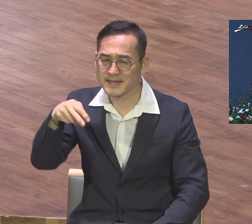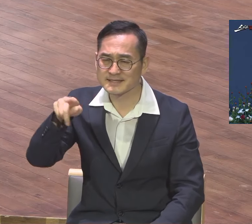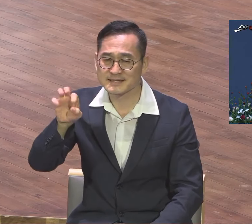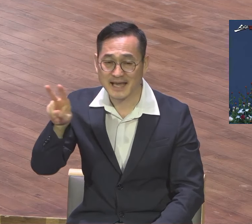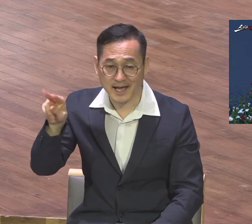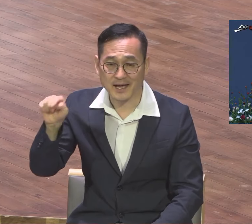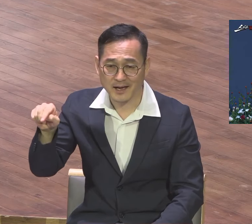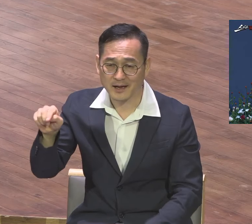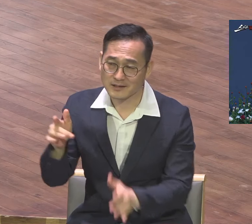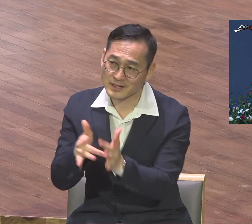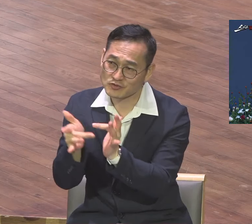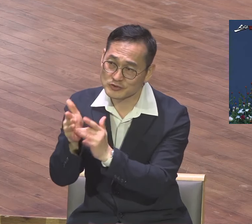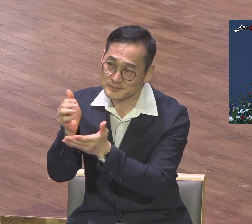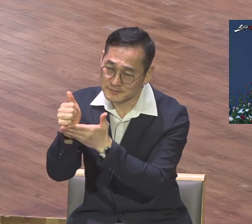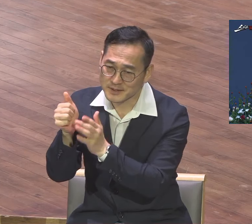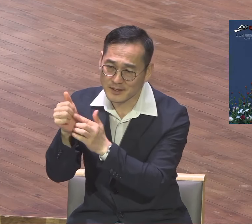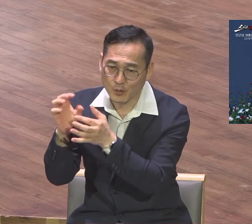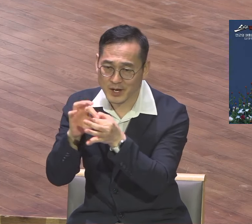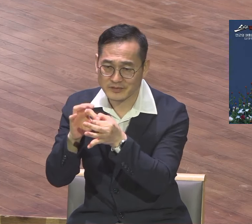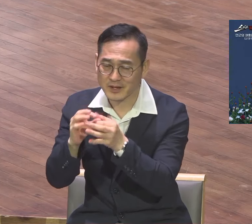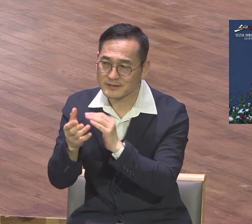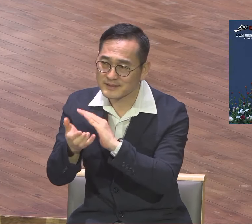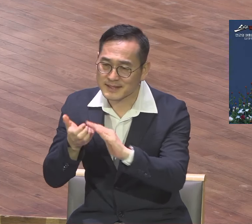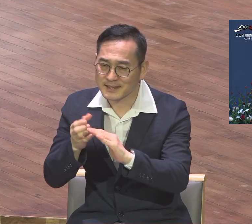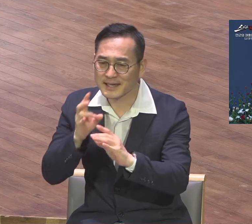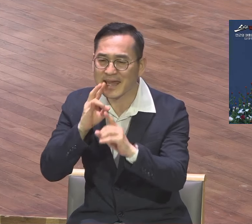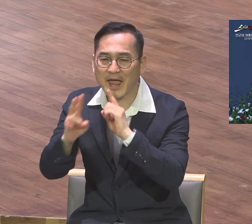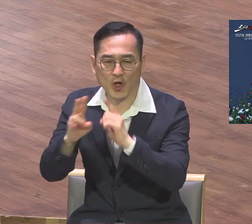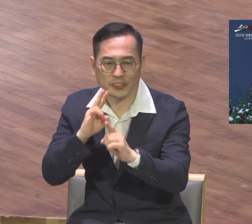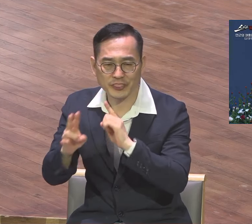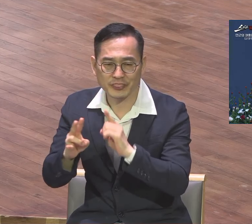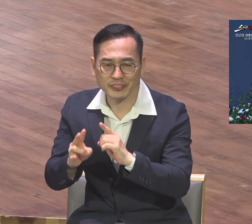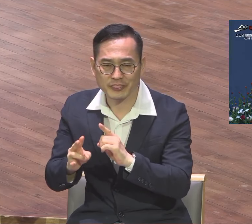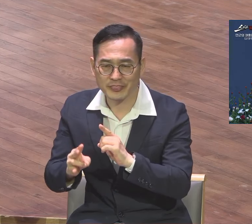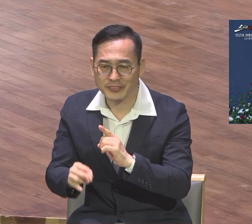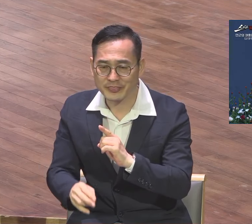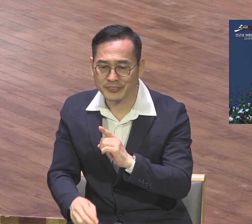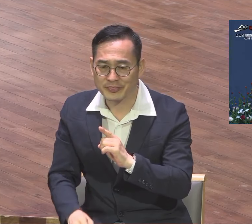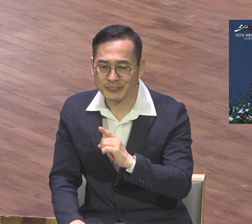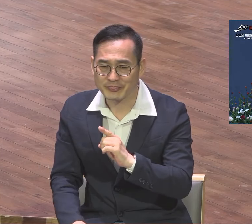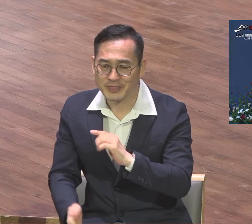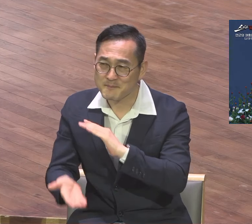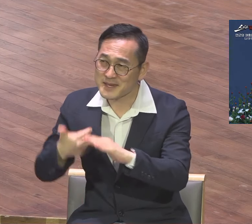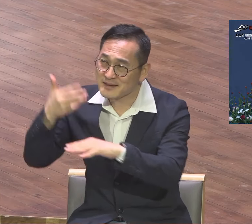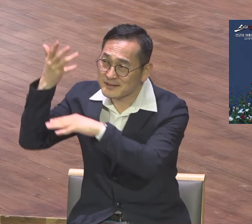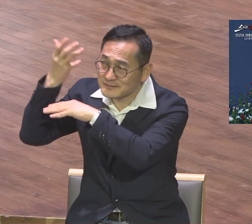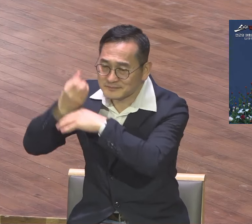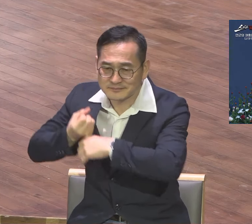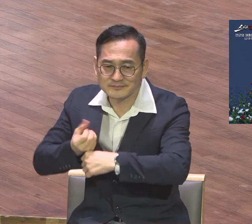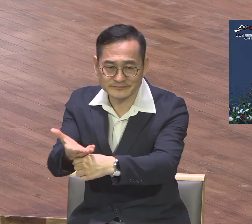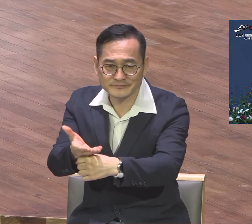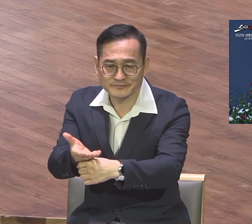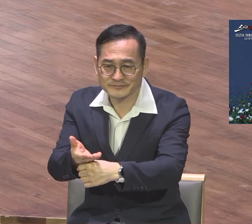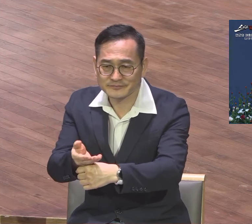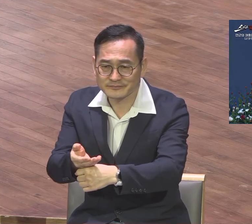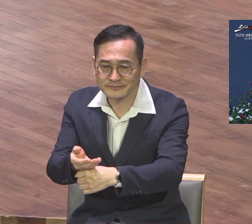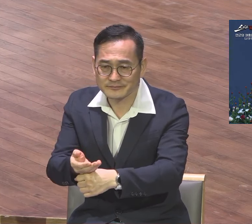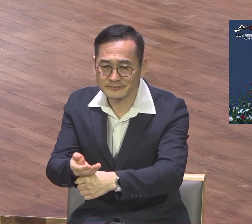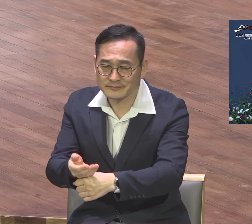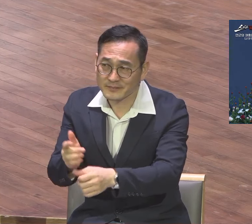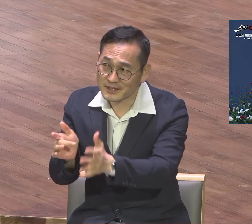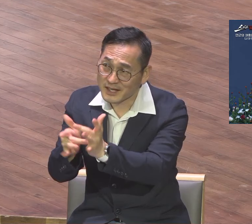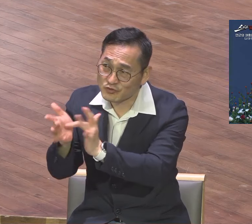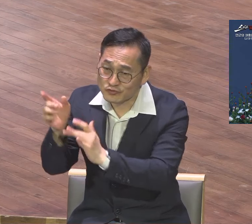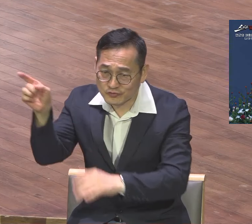예언 중에 하나지요. 메시아 탄생에 대한 예언과 함께 메시아가